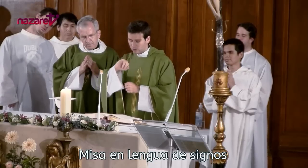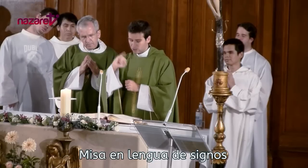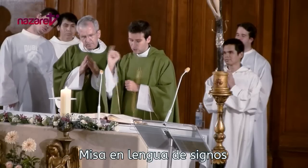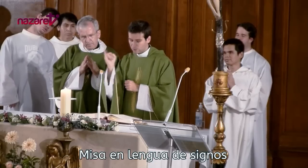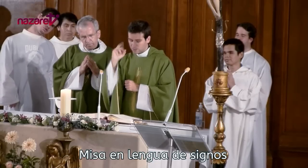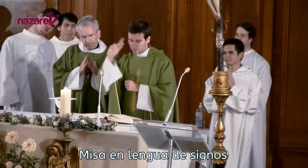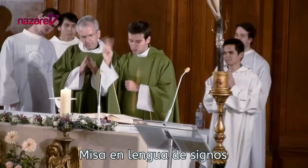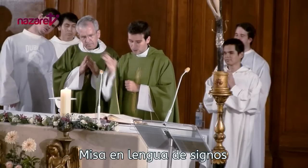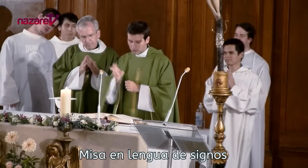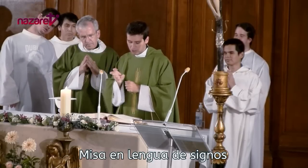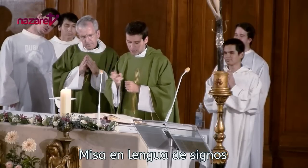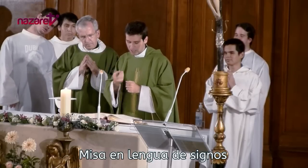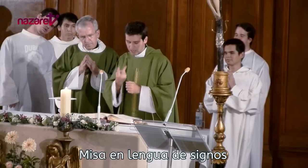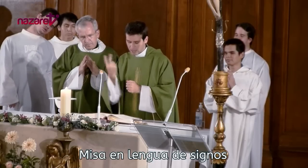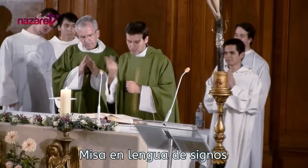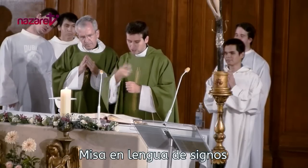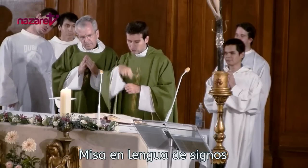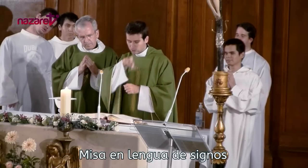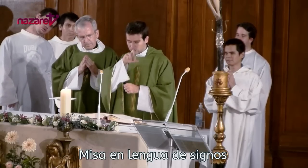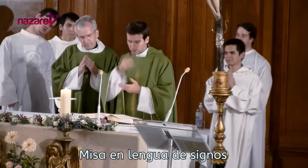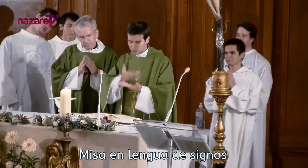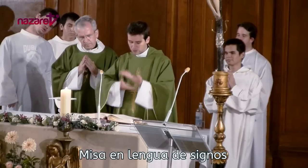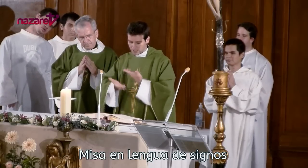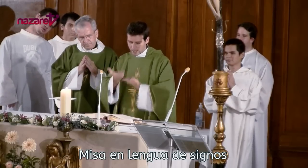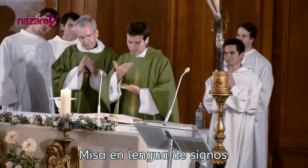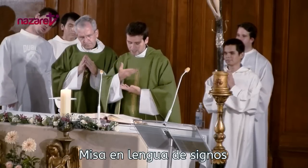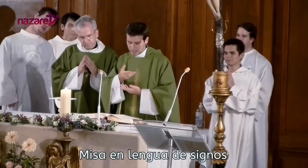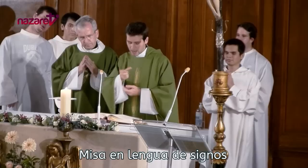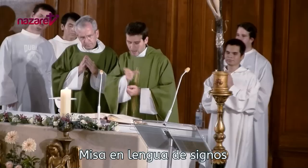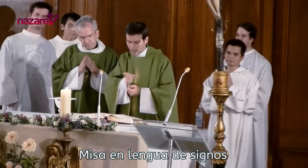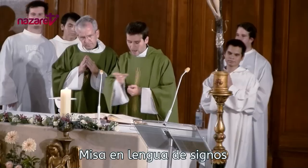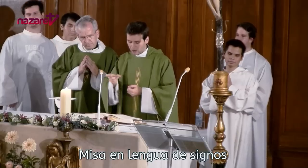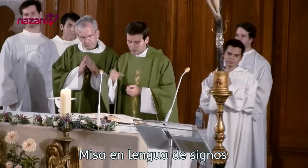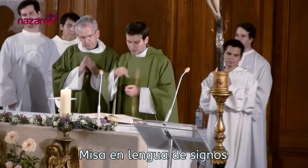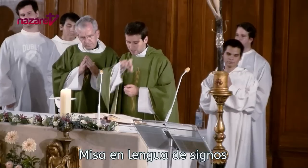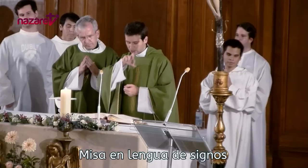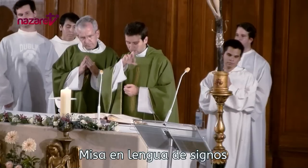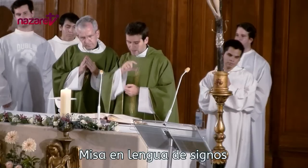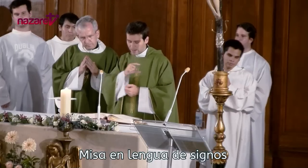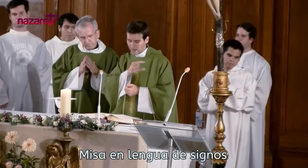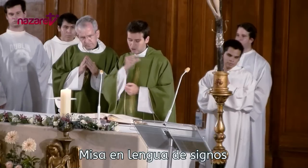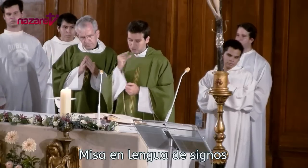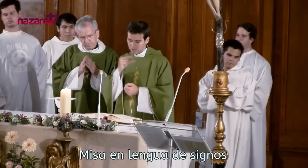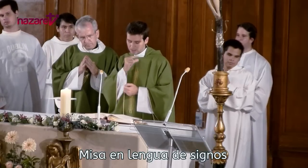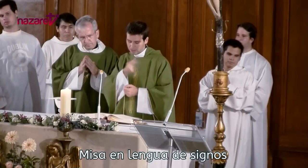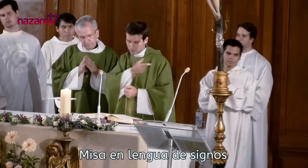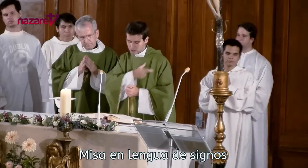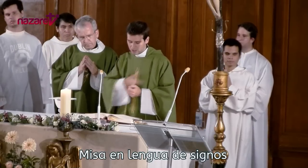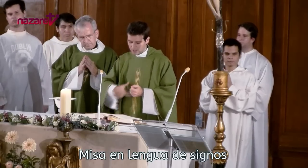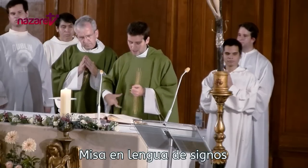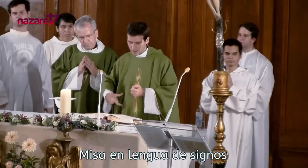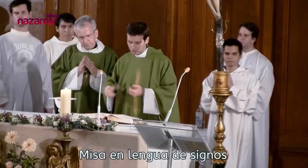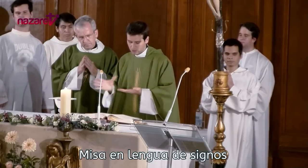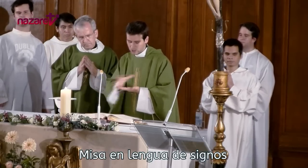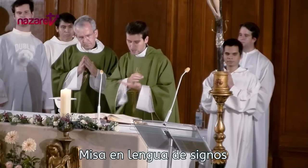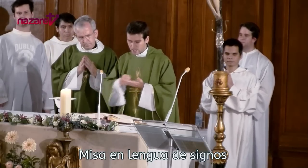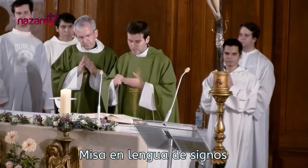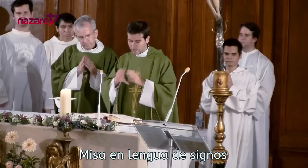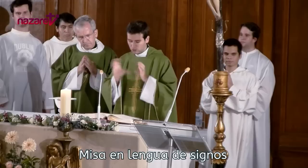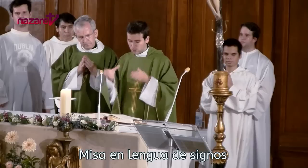nuestro obispo Juan José y sus obispos auxiliares, al orden episcopal, a los presbíteros y diáconos y a todo el